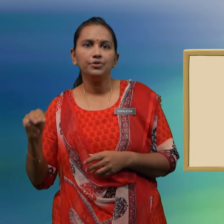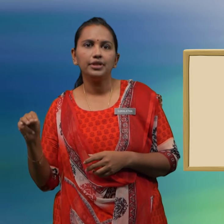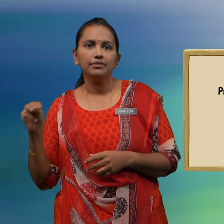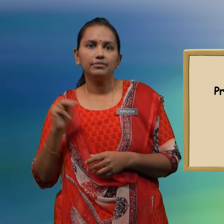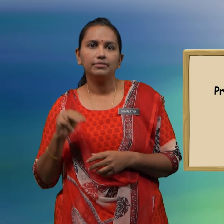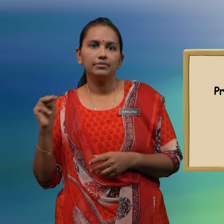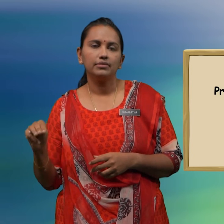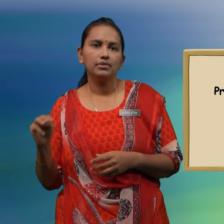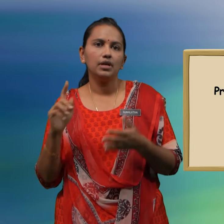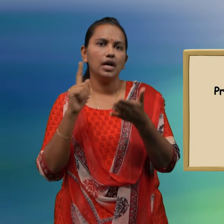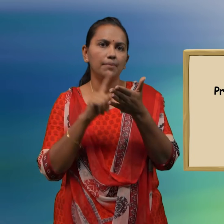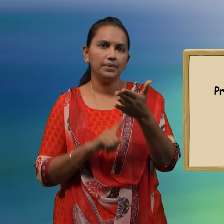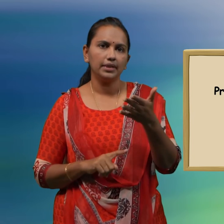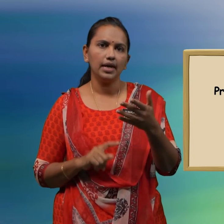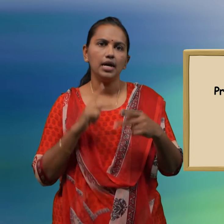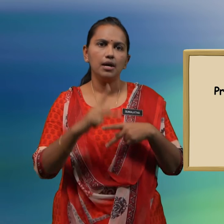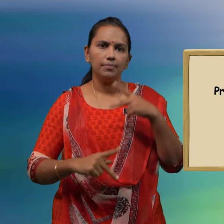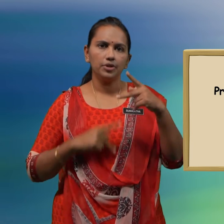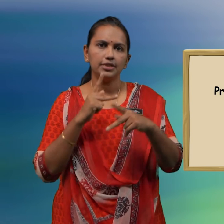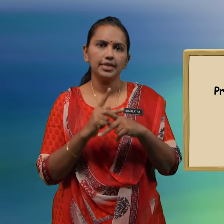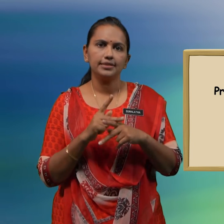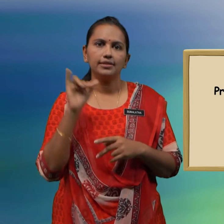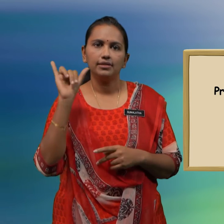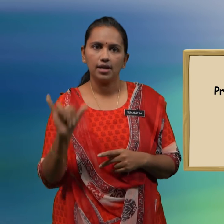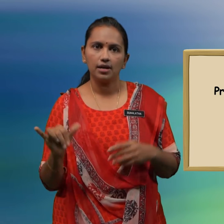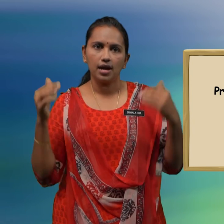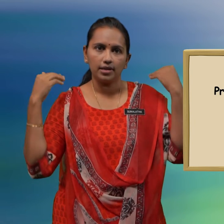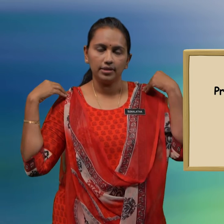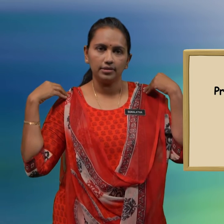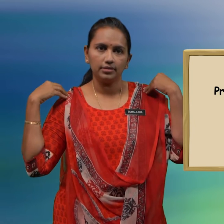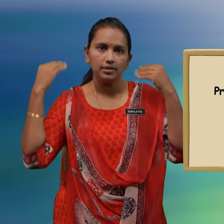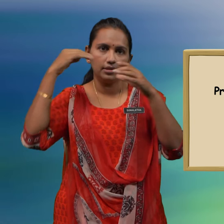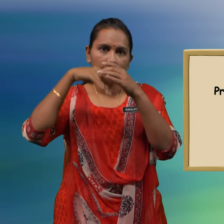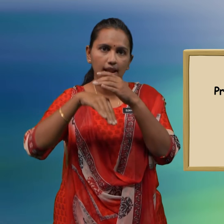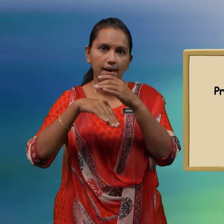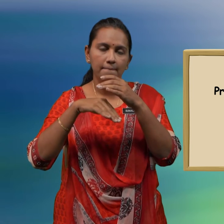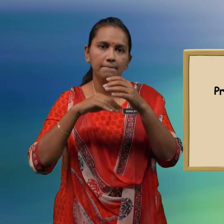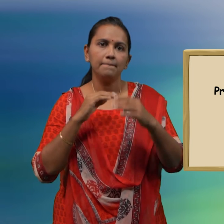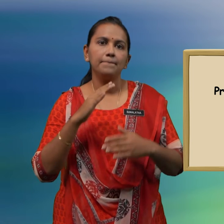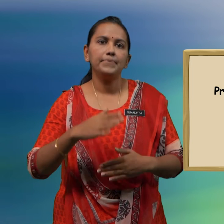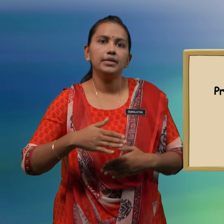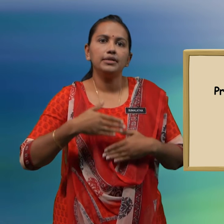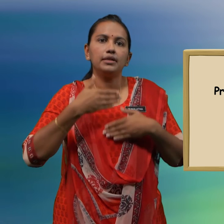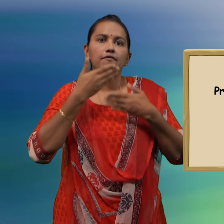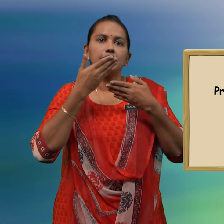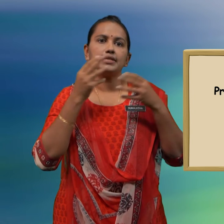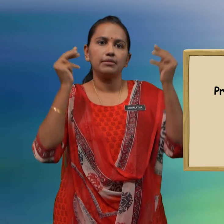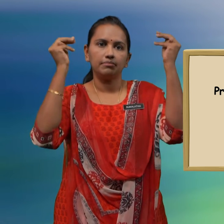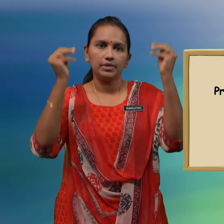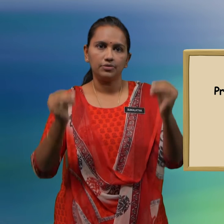Murid-murid, apakah proses yang ada dalam pernafasan